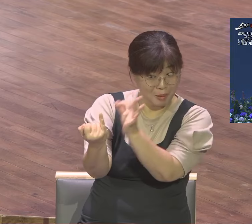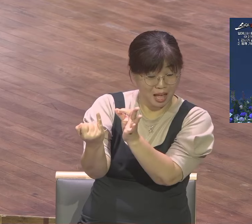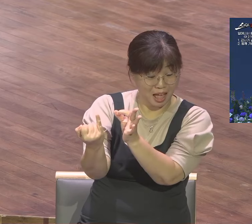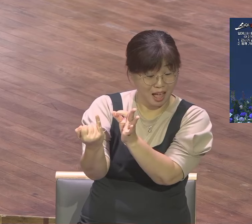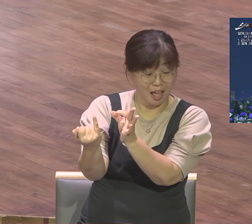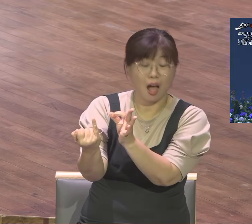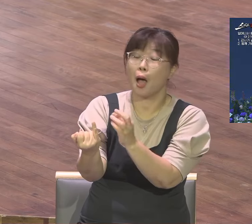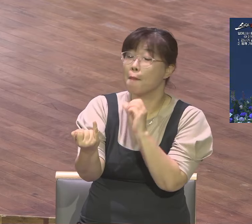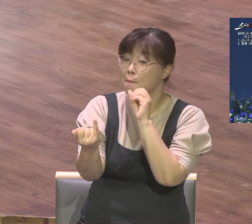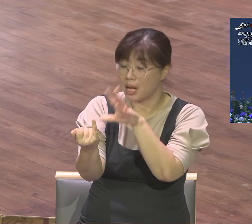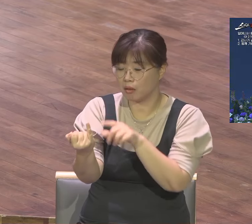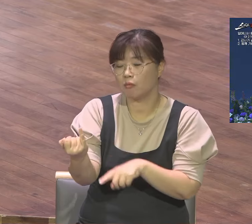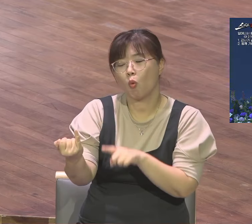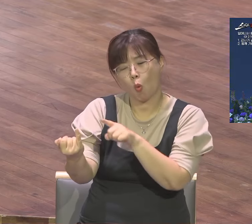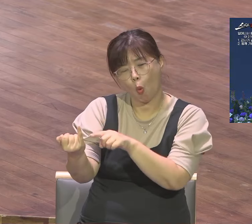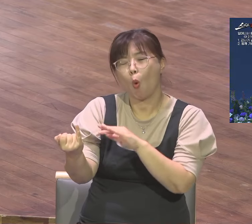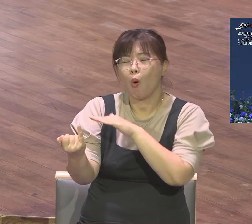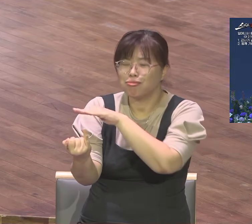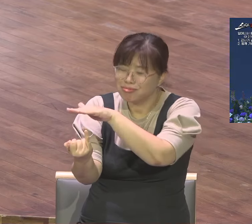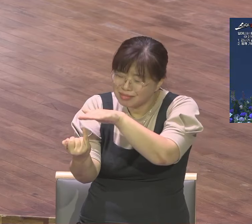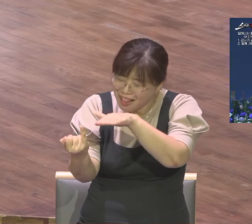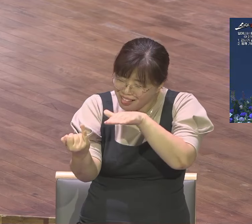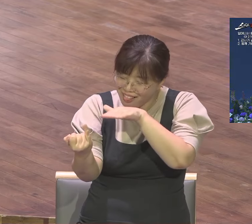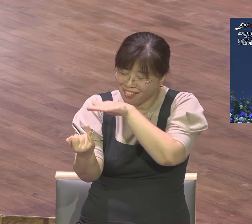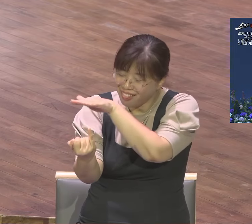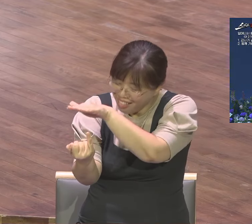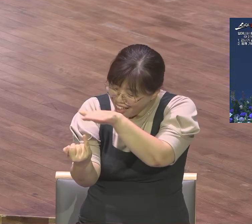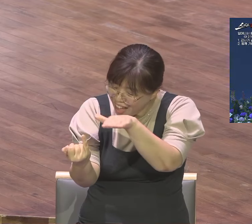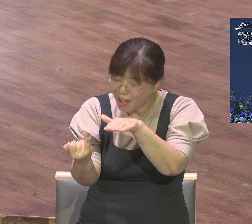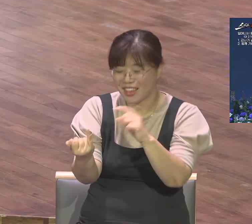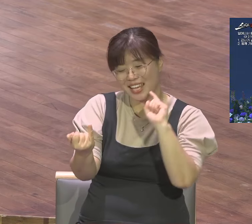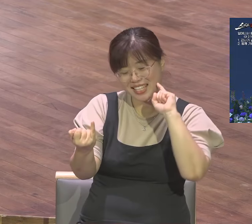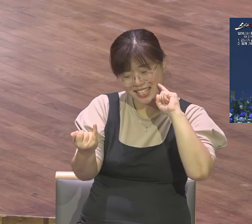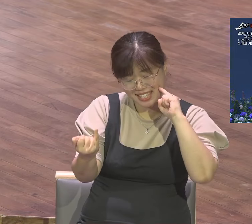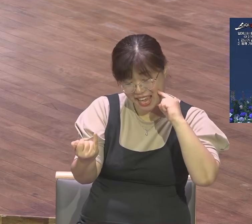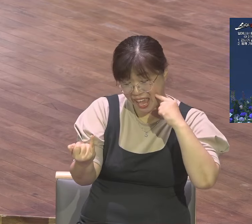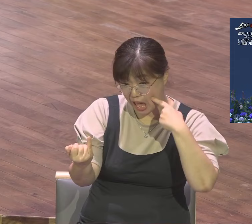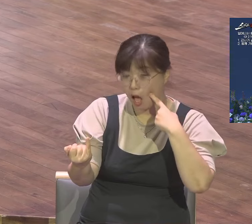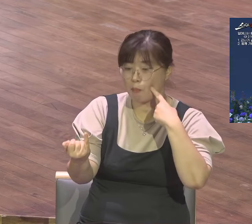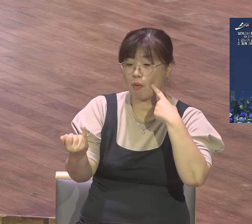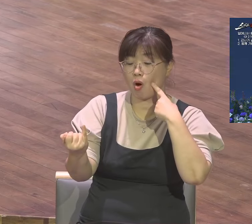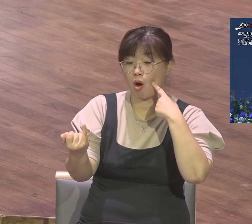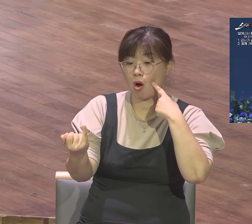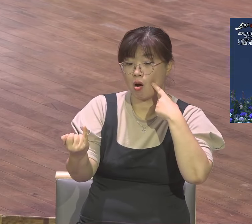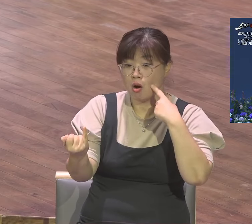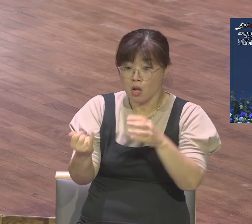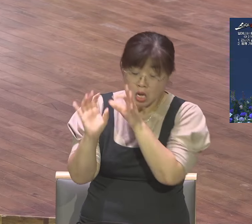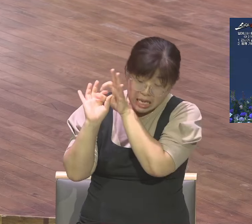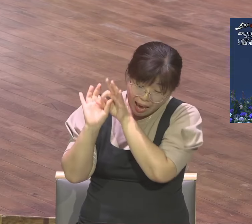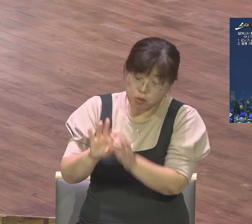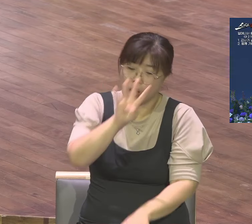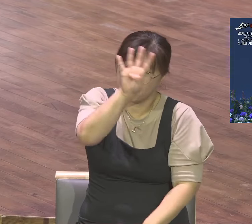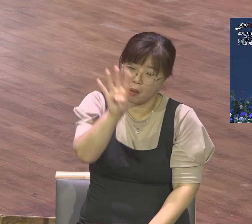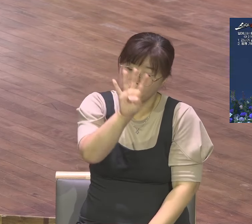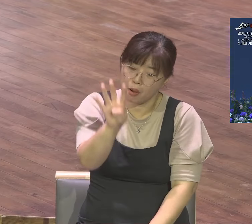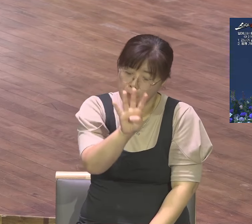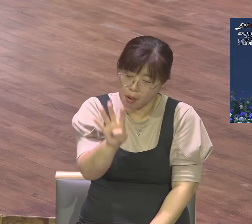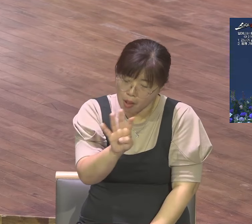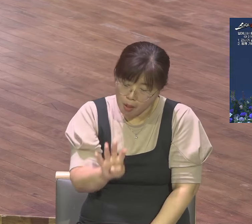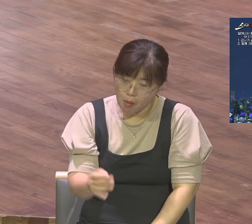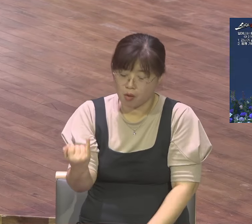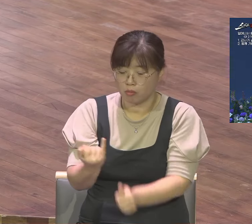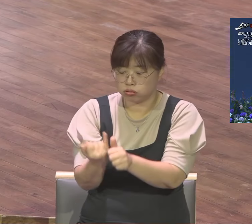자야, 너는 의엿보고 화창하다. 나의 사랑, 내 의엿본 자야. 계속 하잖아요. 정말로 어떻게